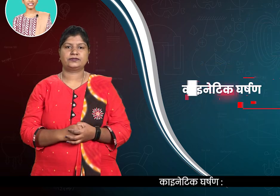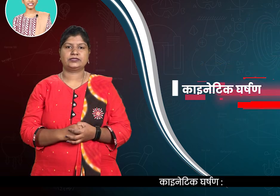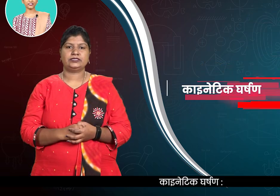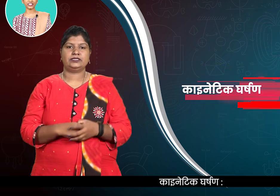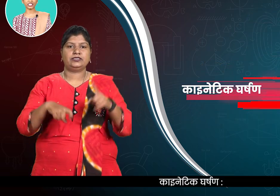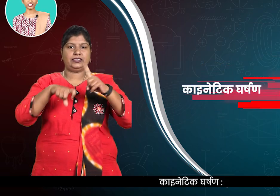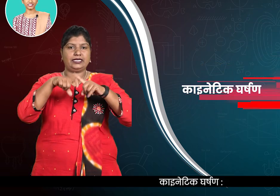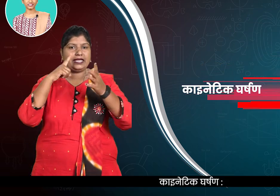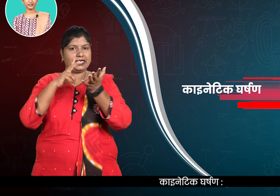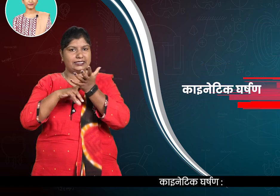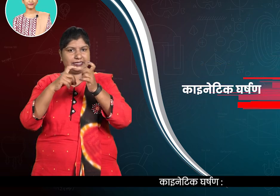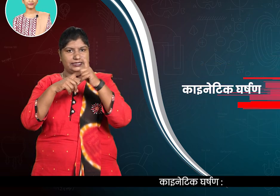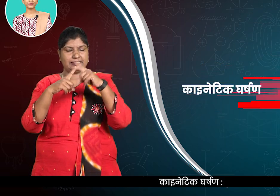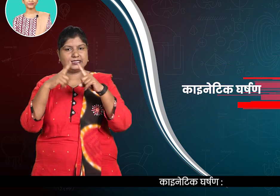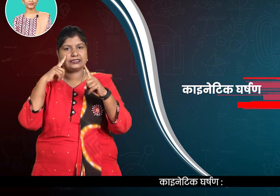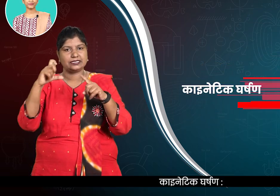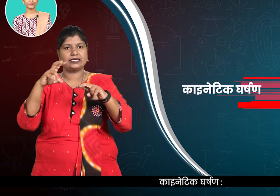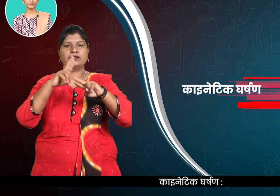काइनेटिक घर्शन